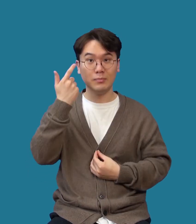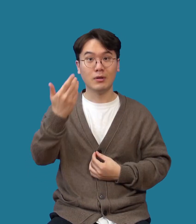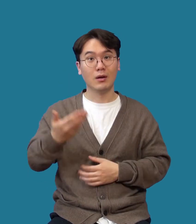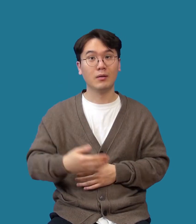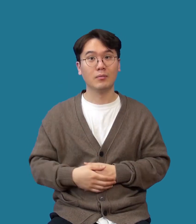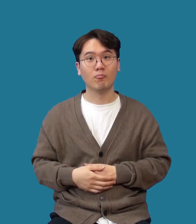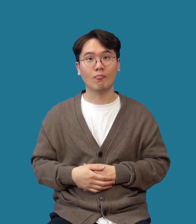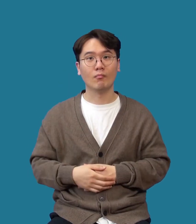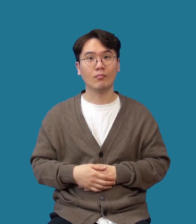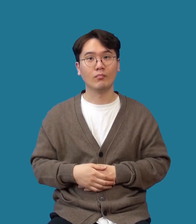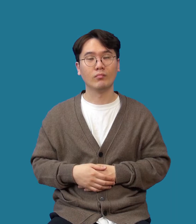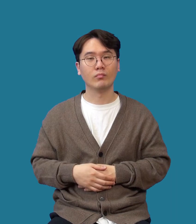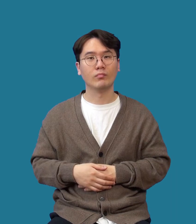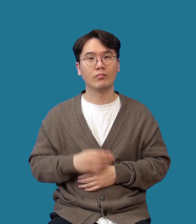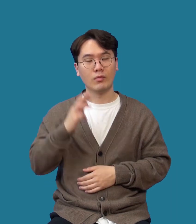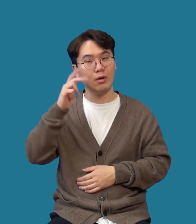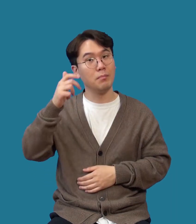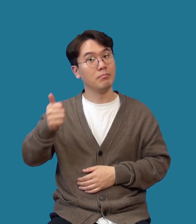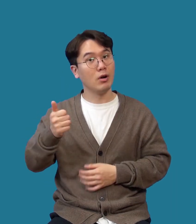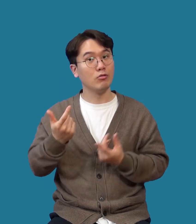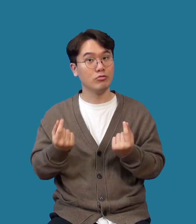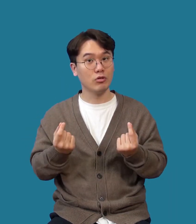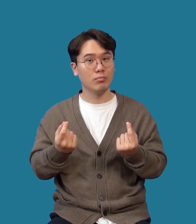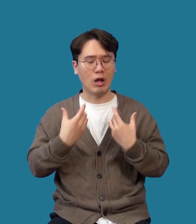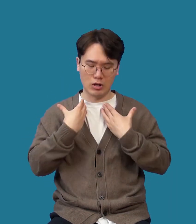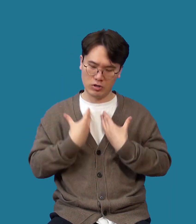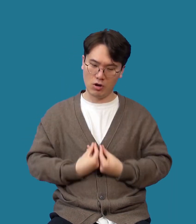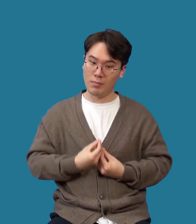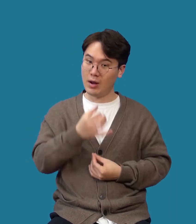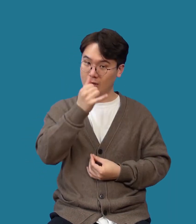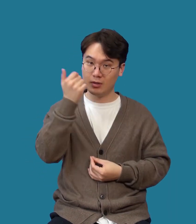사도 바울처럼 이렇게 절망하고 절규하고 계십니까?